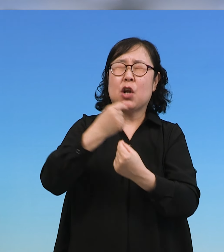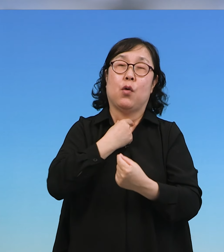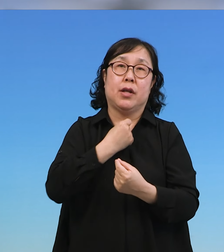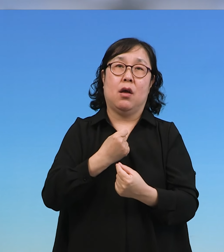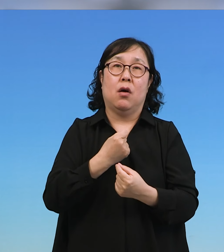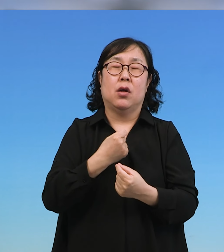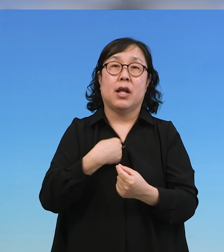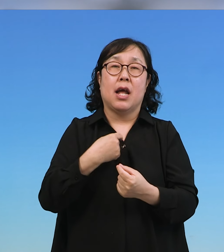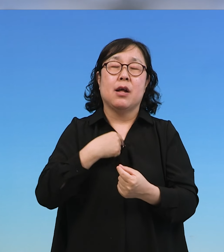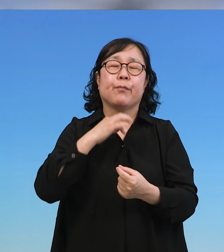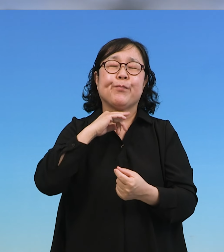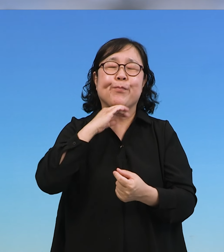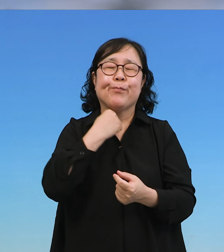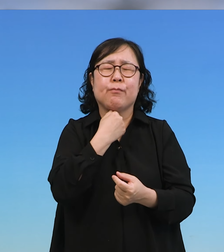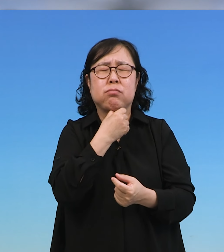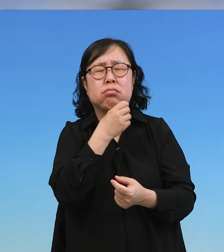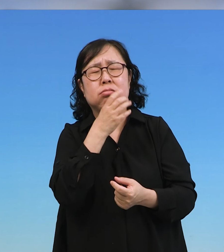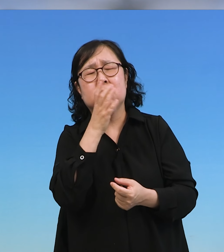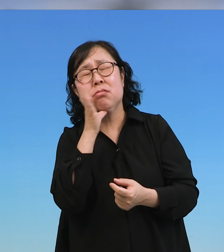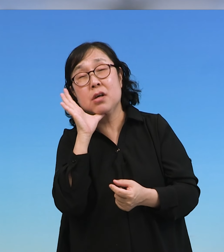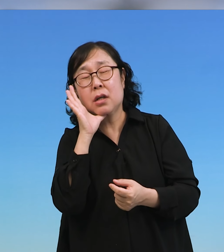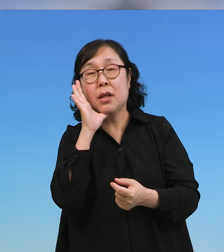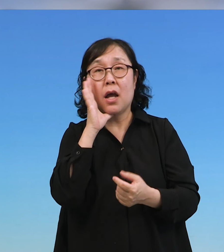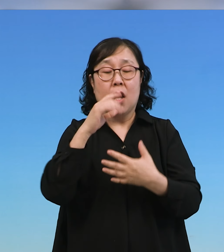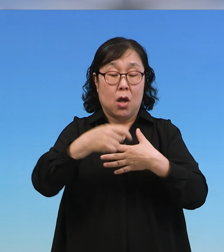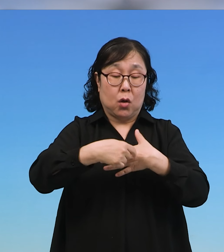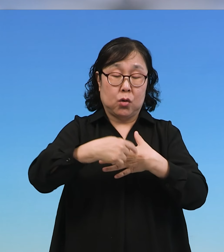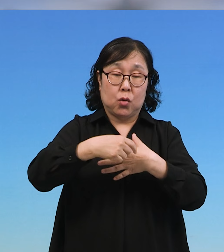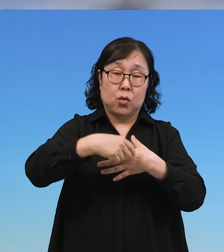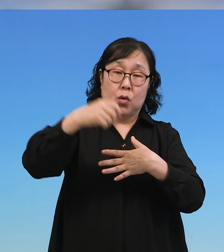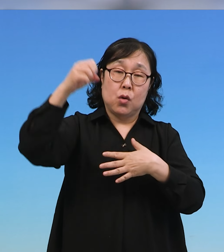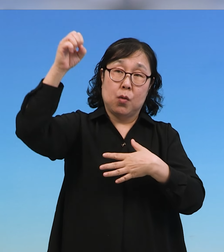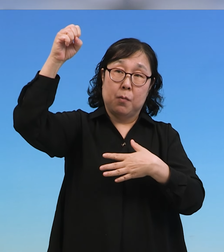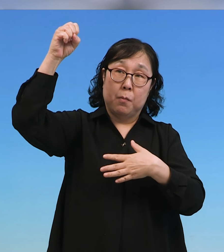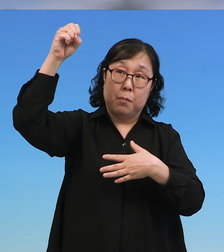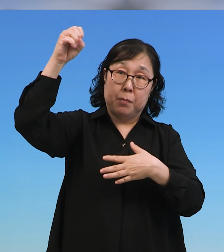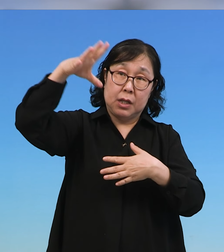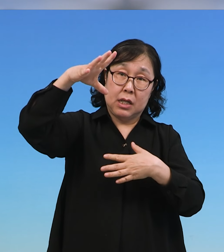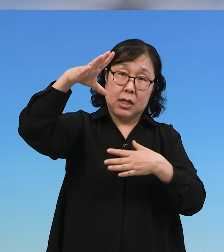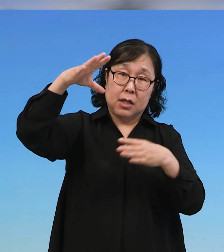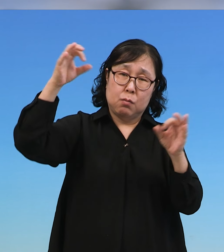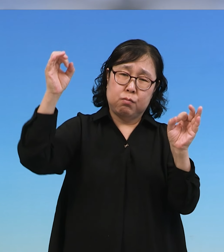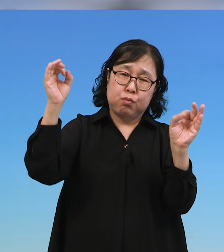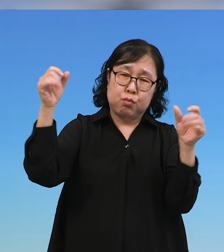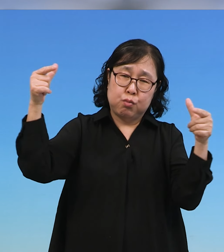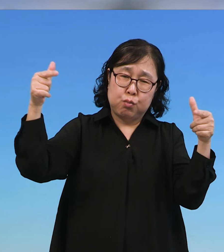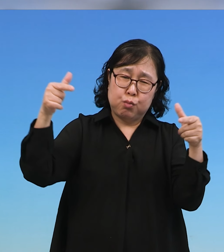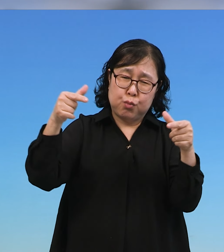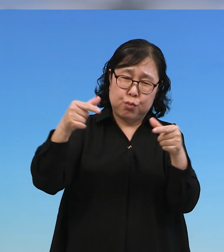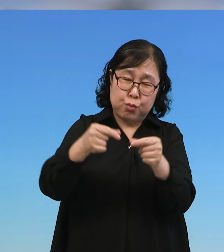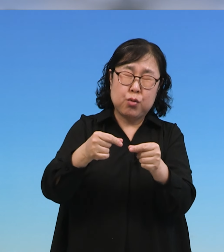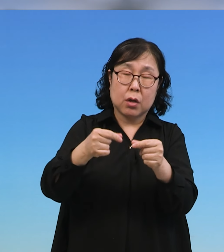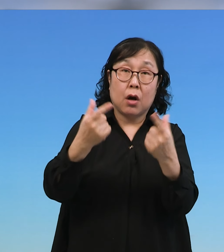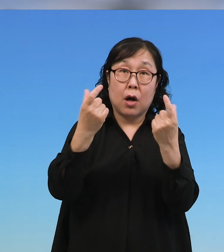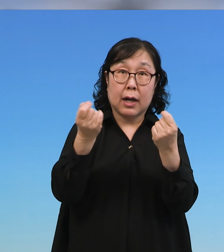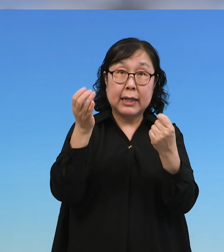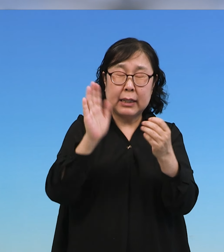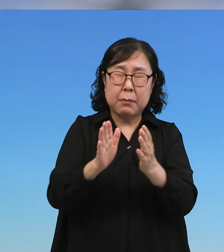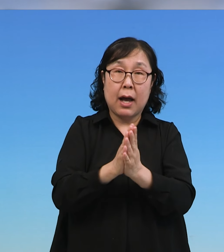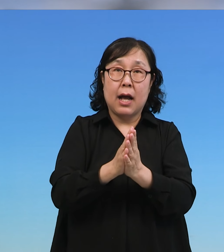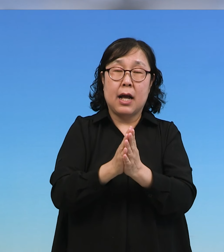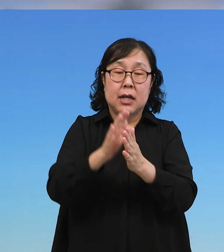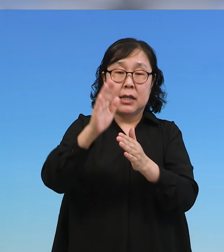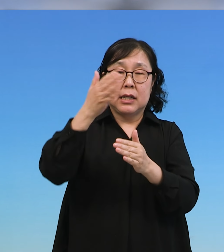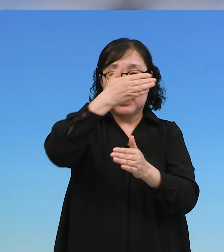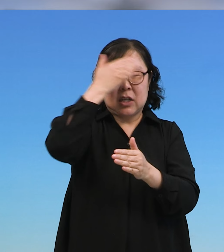들어가고 점점 이제 겉으로는 빛을 잃어가는 것 같지만 오히려 젊을 때는 막 자해가 너무